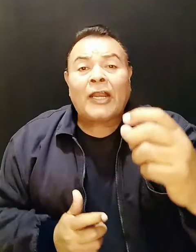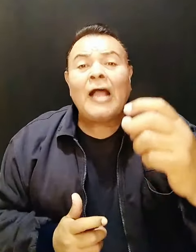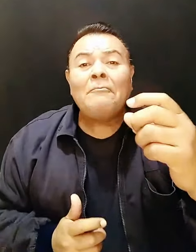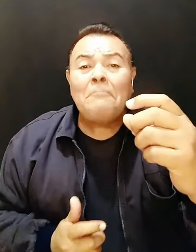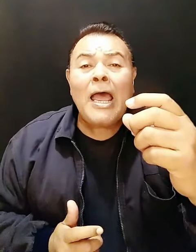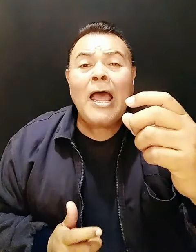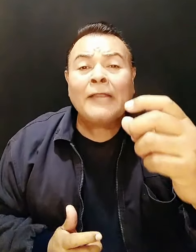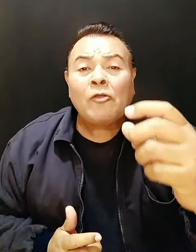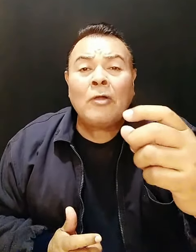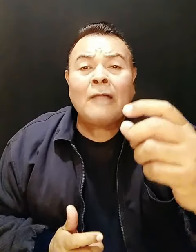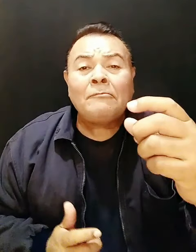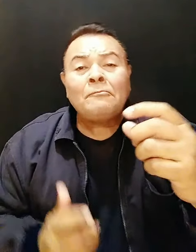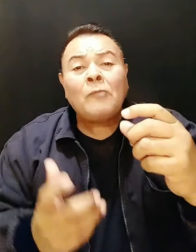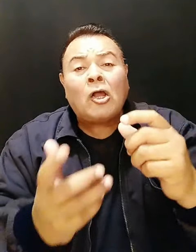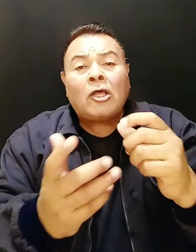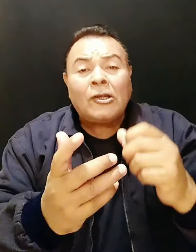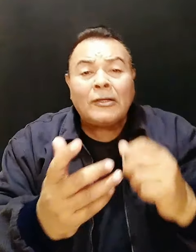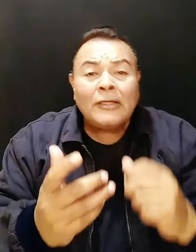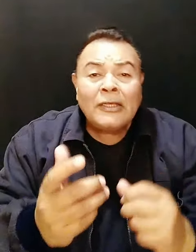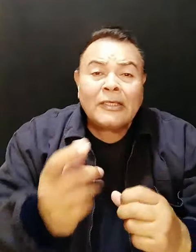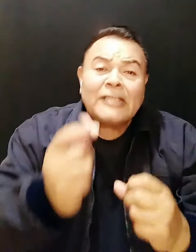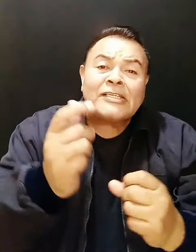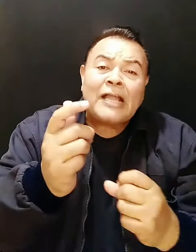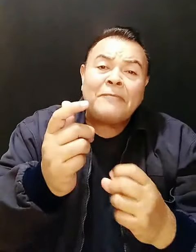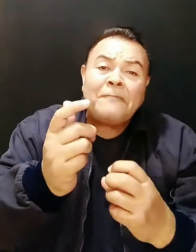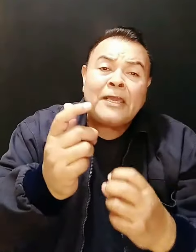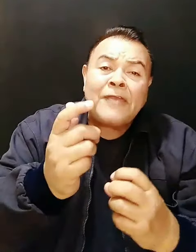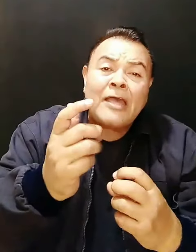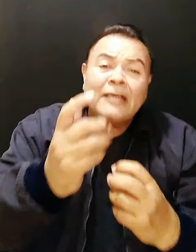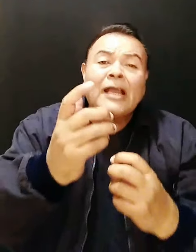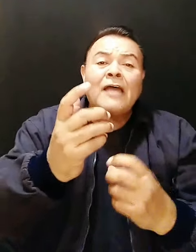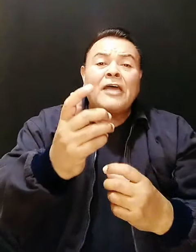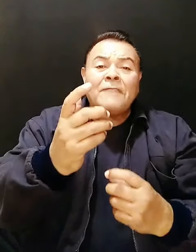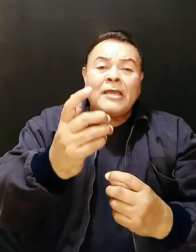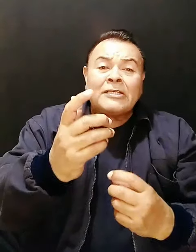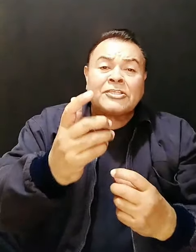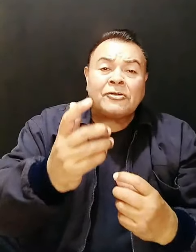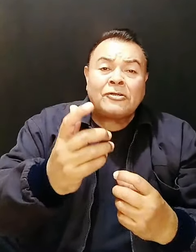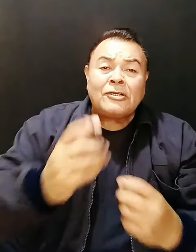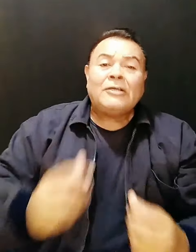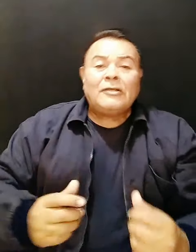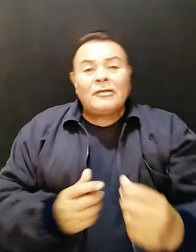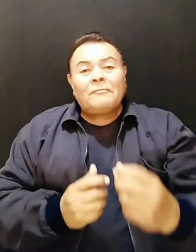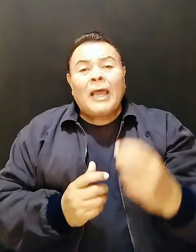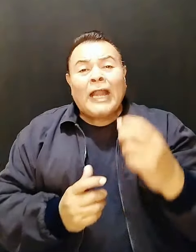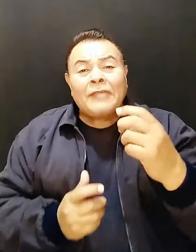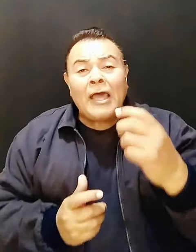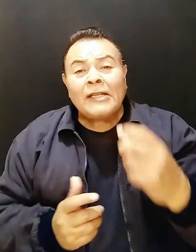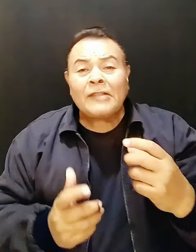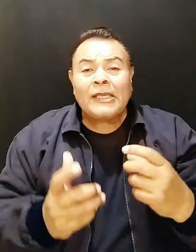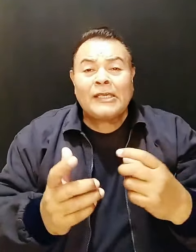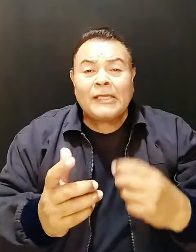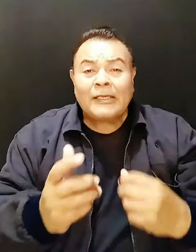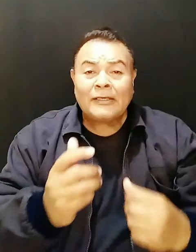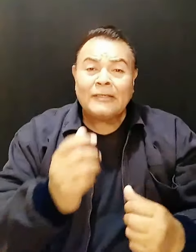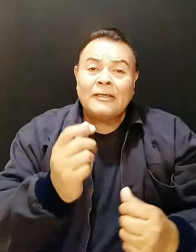entrégame tu amor, que está mi vida en cada beso para darte, y